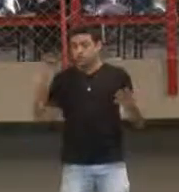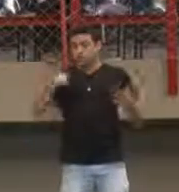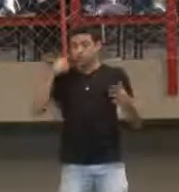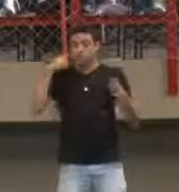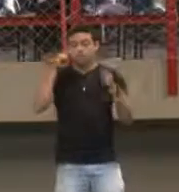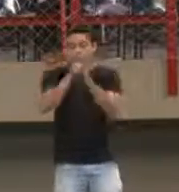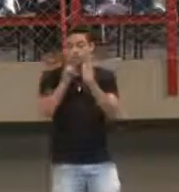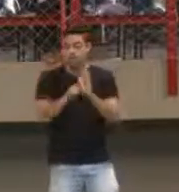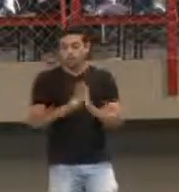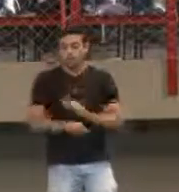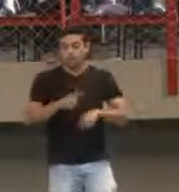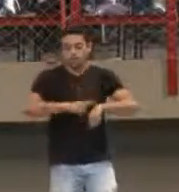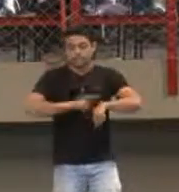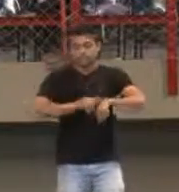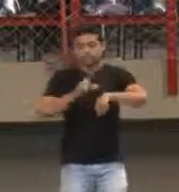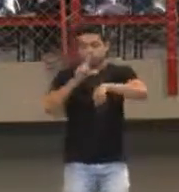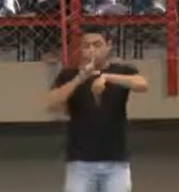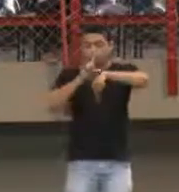gente, senão não vai dar tempo.